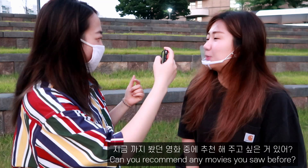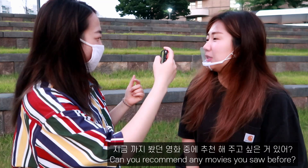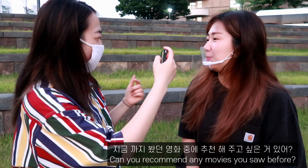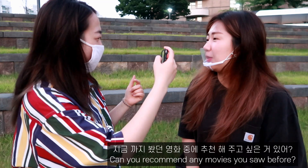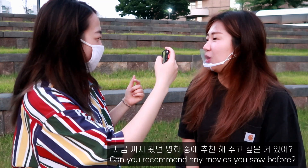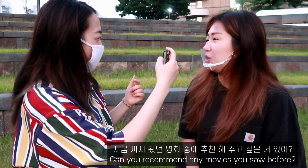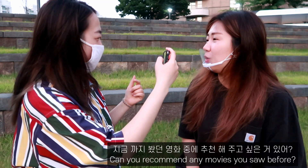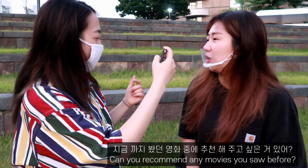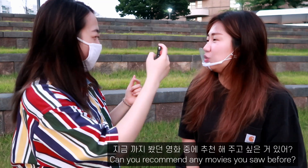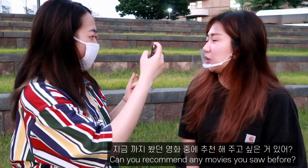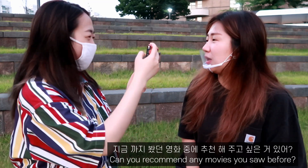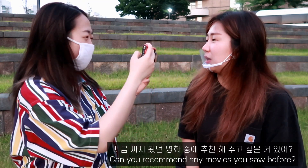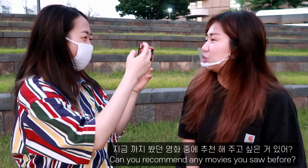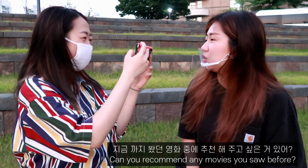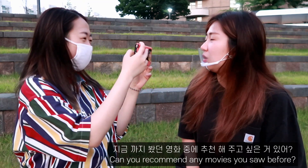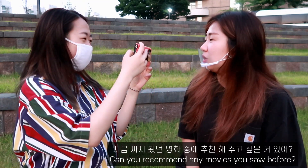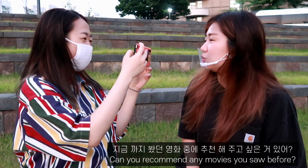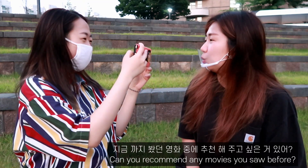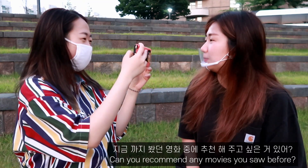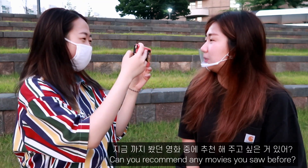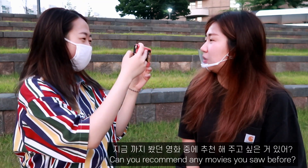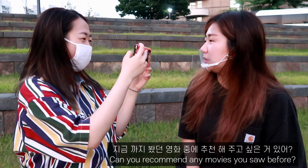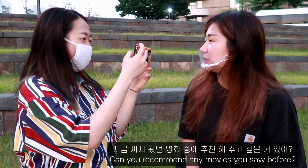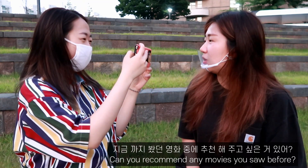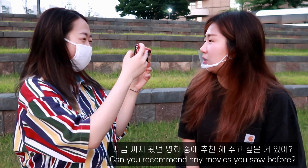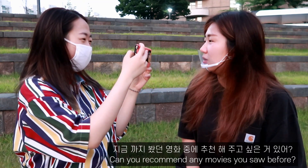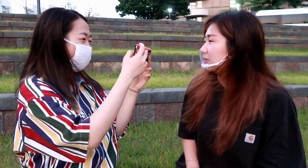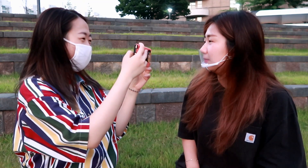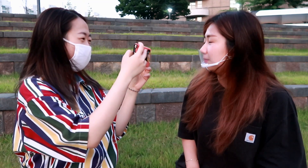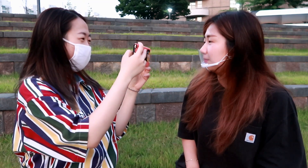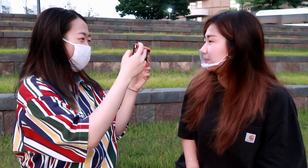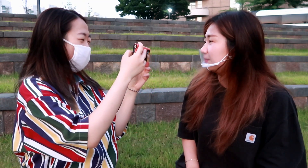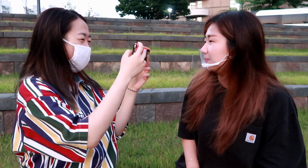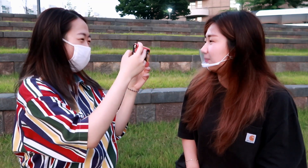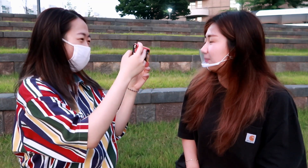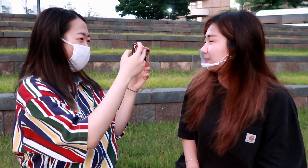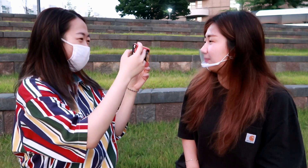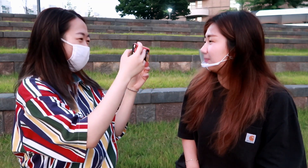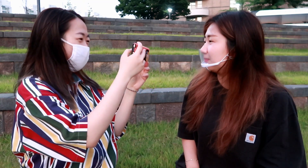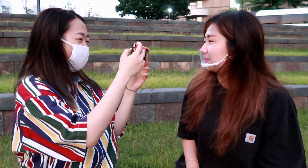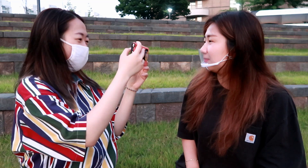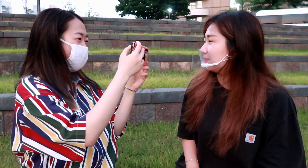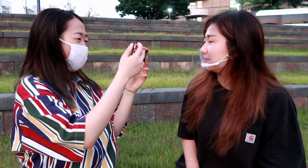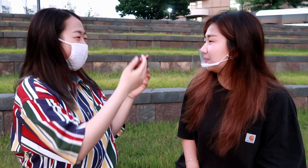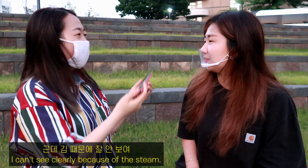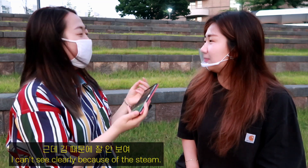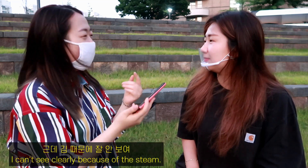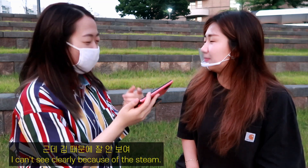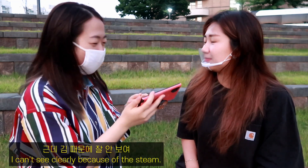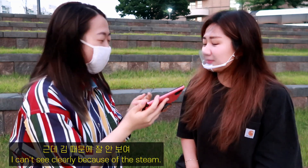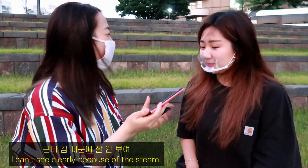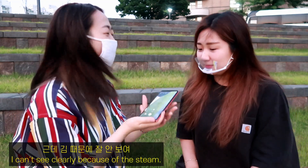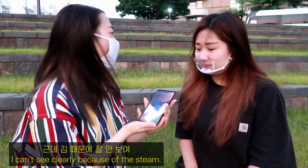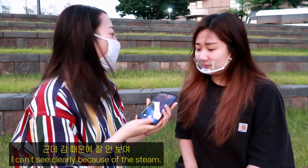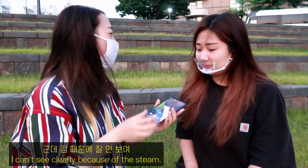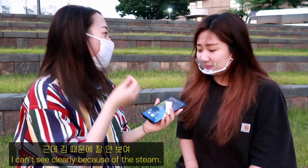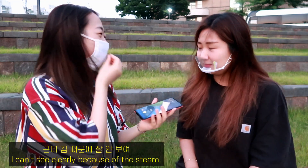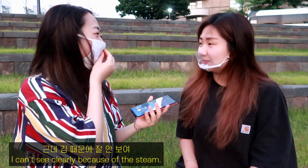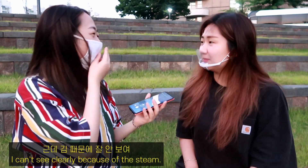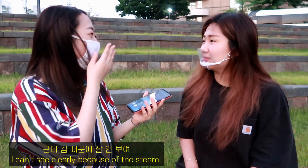지금까지 봤던 영화 중에 추천해주고 싶은 거 있어? 어, 잠깐만. 근데 이거 금이 잘 안 보여. 금이